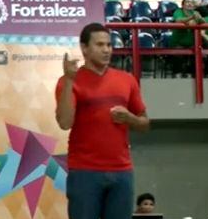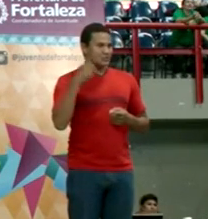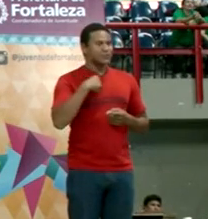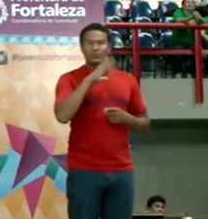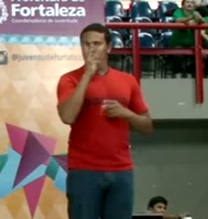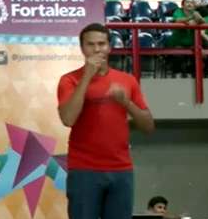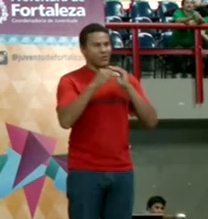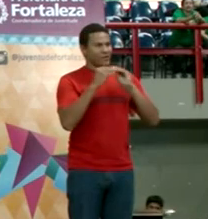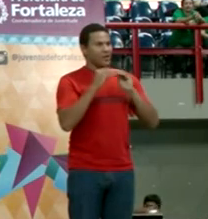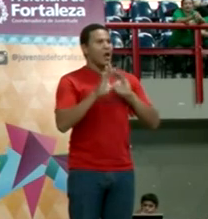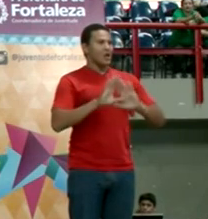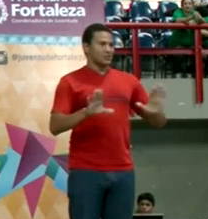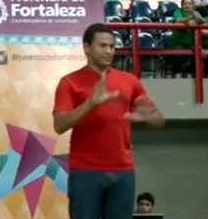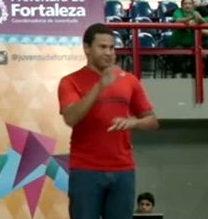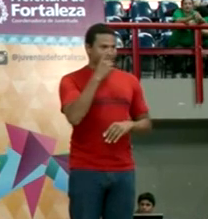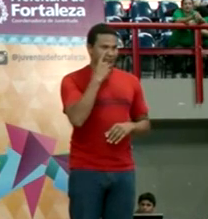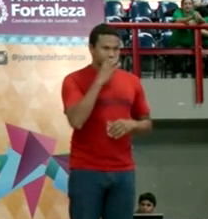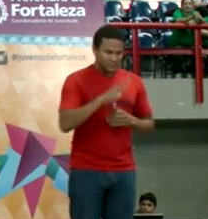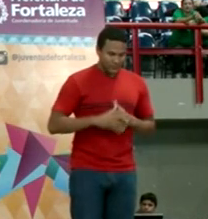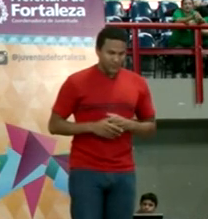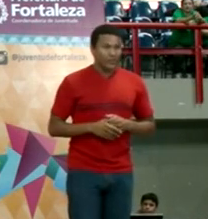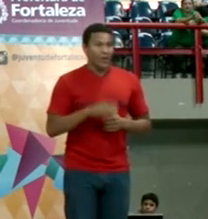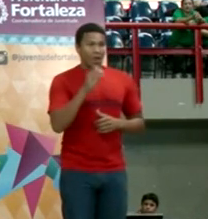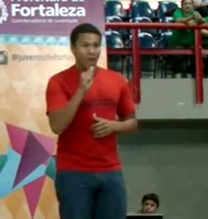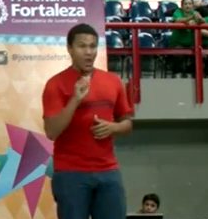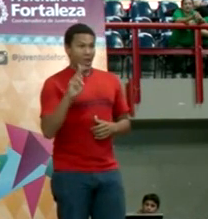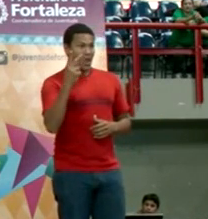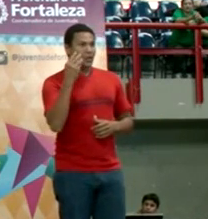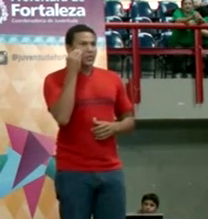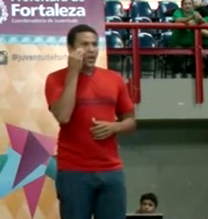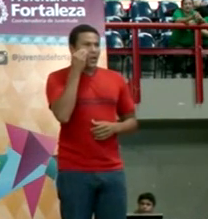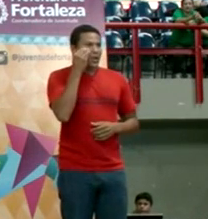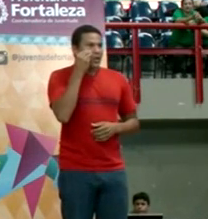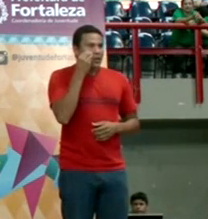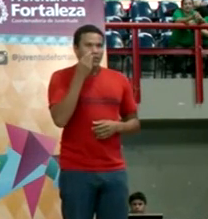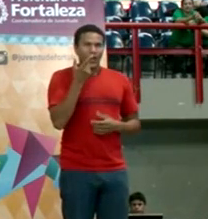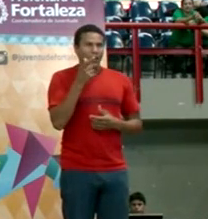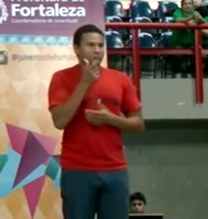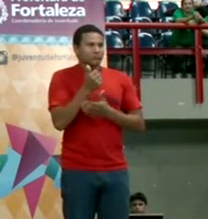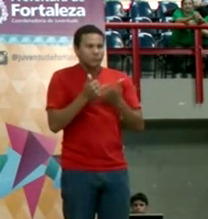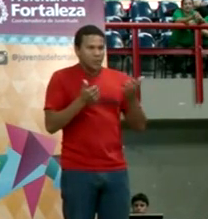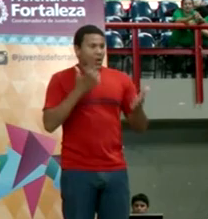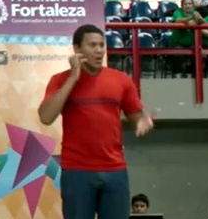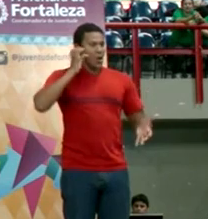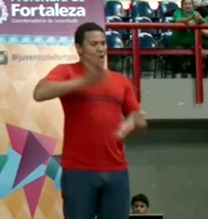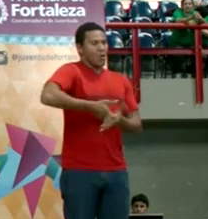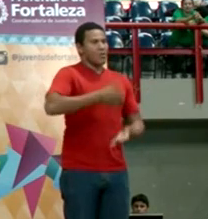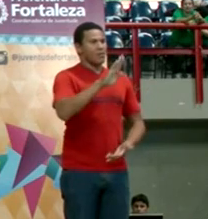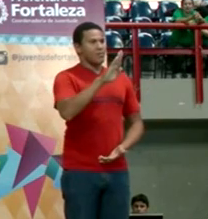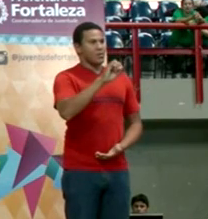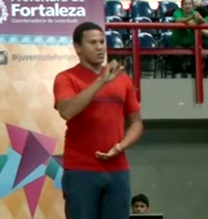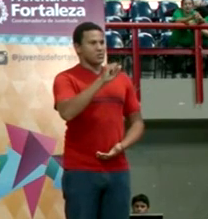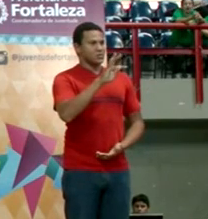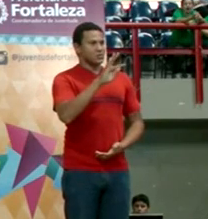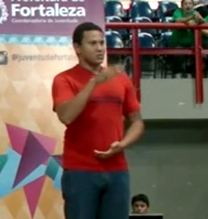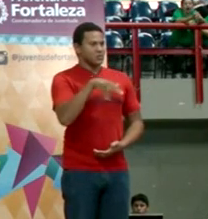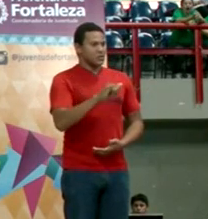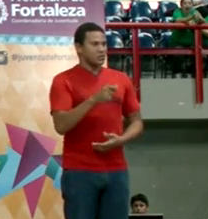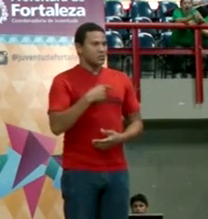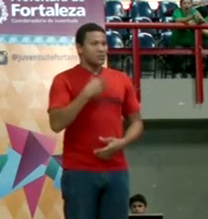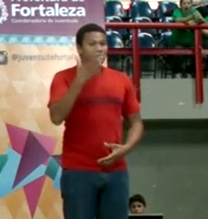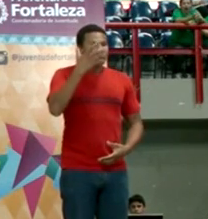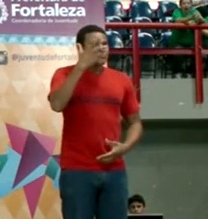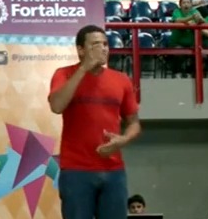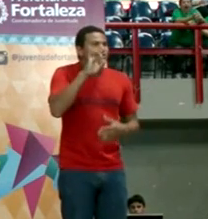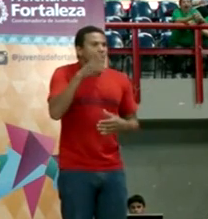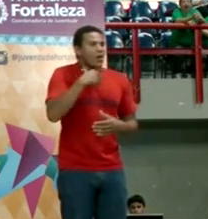vilãs, tá? A Áustria vai tentar comprar a Bósnia. Vai mandar o príncipe da Áustria, porque não mandou o rei, porque o rei